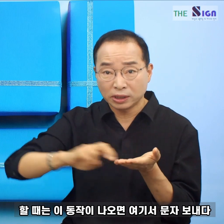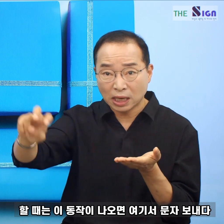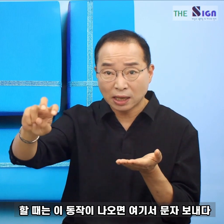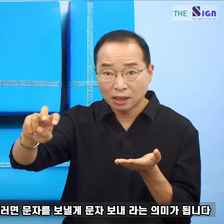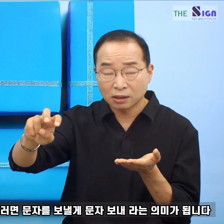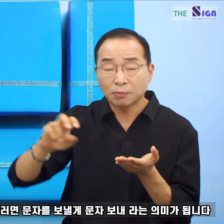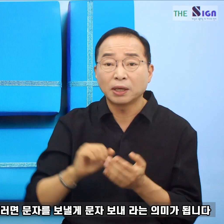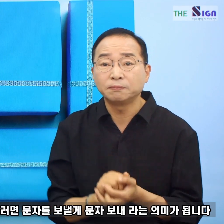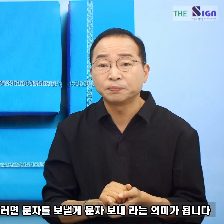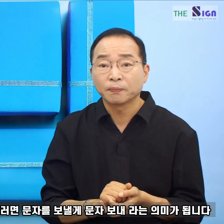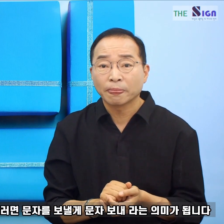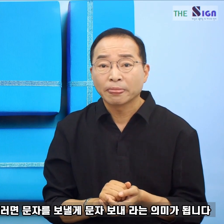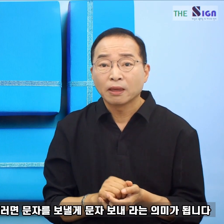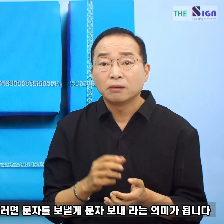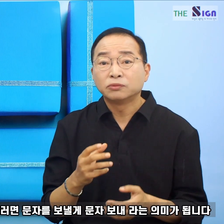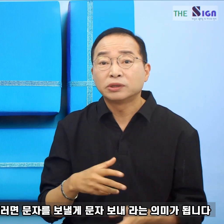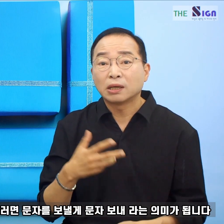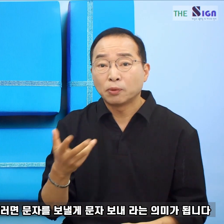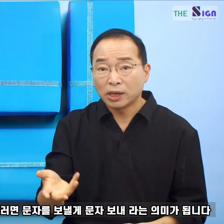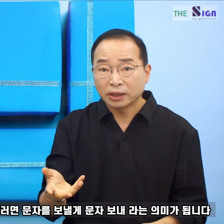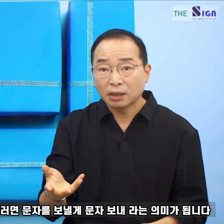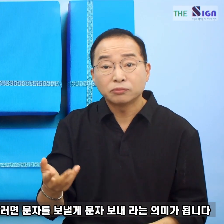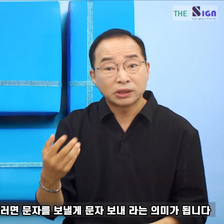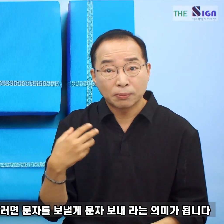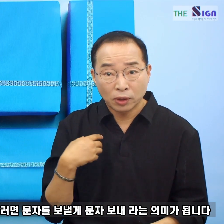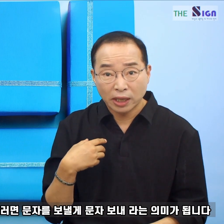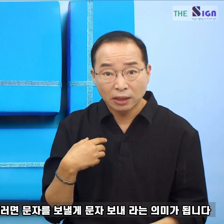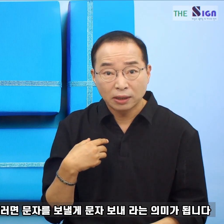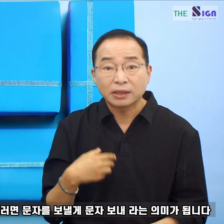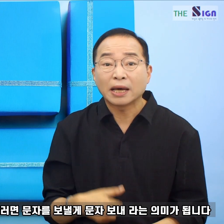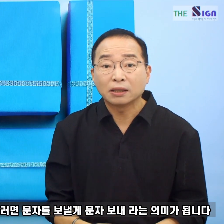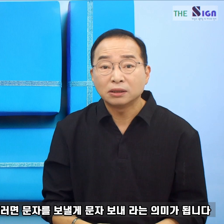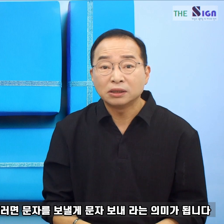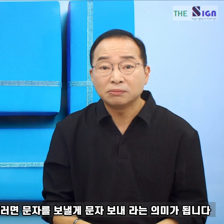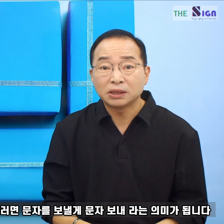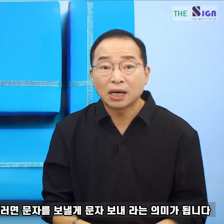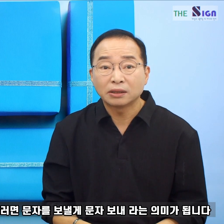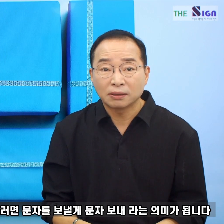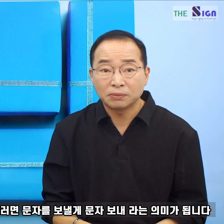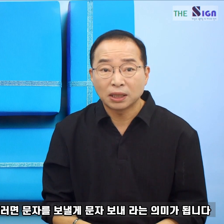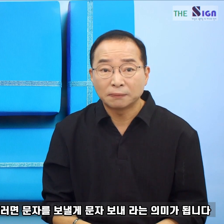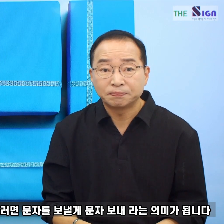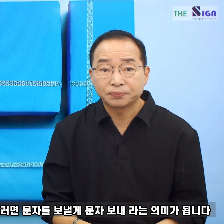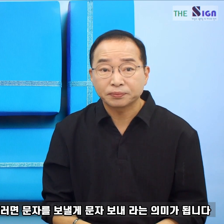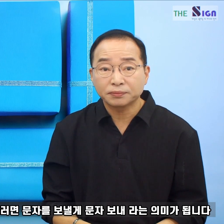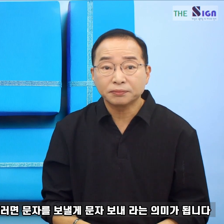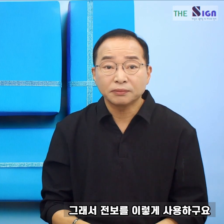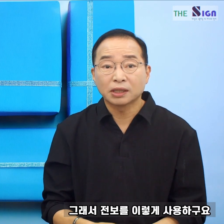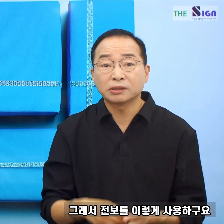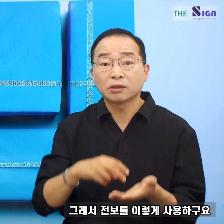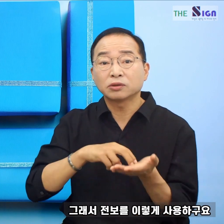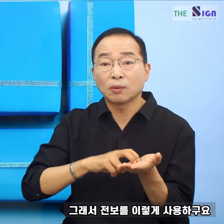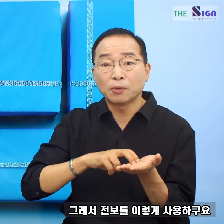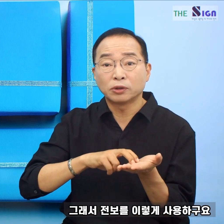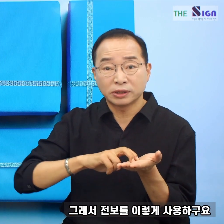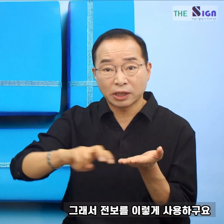보내다 그러면 문자를 보낼게, 문자 보내 라는 의미가 됩니다. 그래서 전보를 이렇게